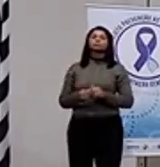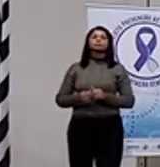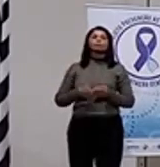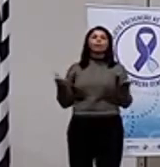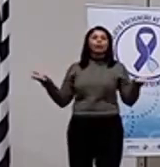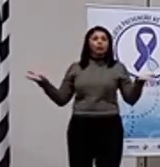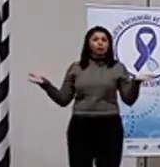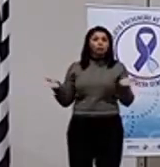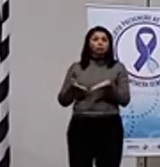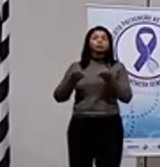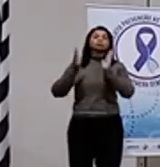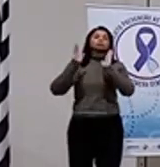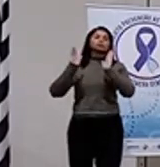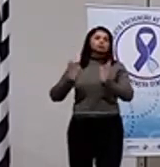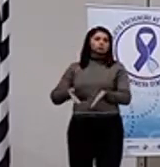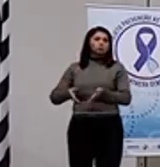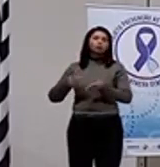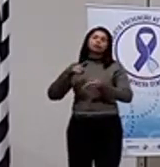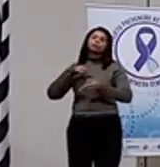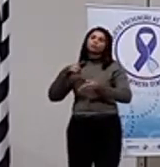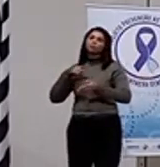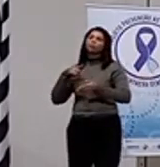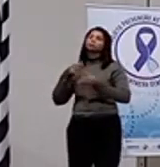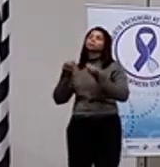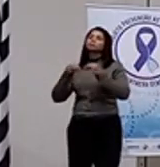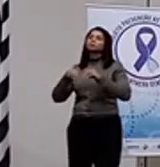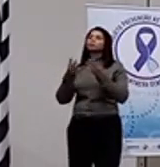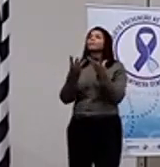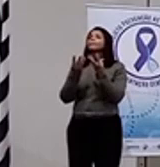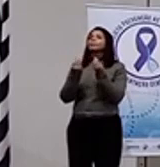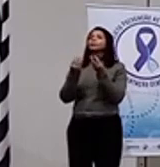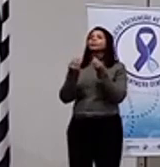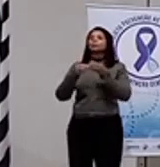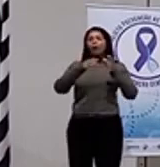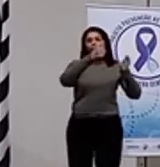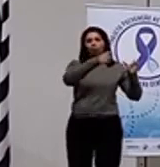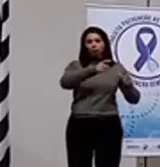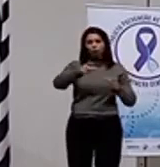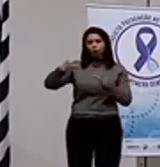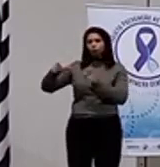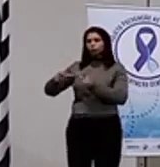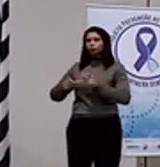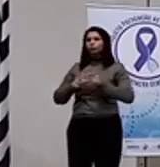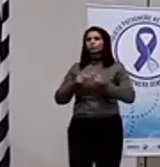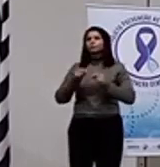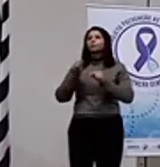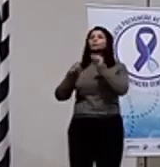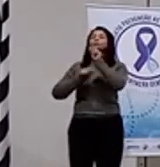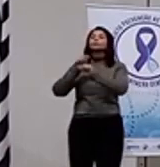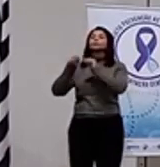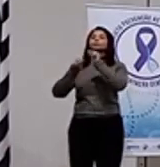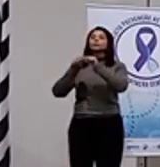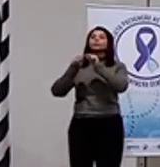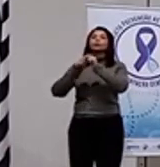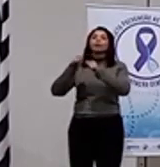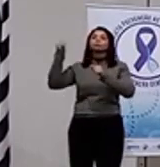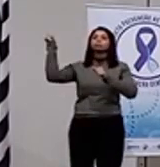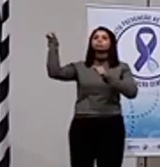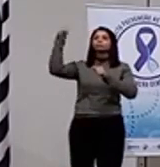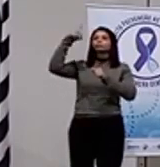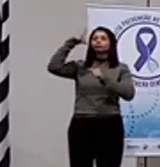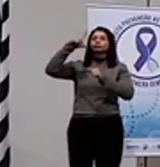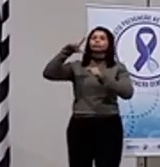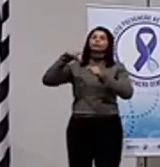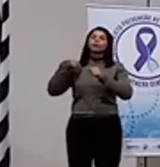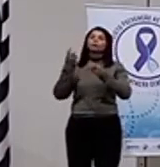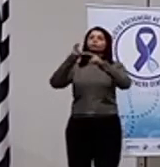uma incidência muito alta de defeitos congênitos naquela região. Mas ali, na realidade, foram o quê? Efeitos radioativos, né? E é por isso que a